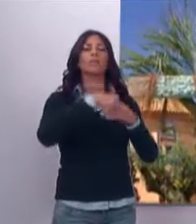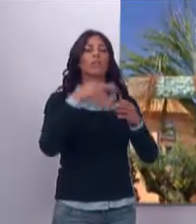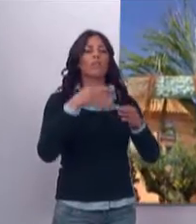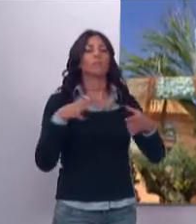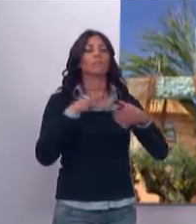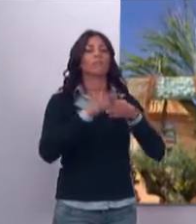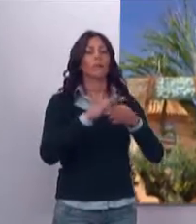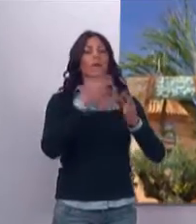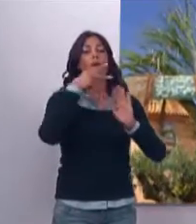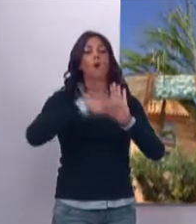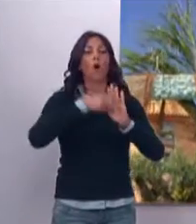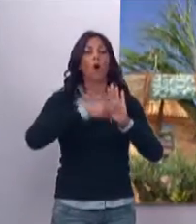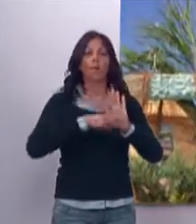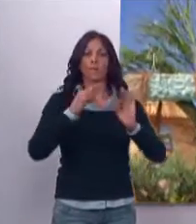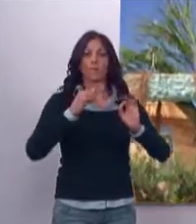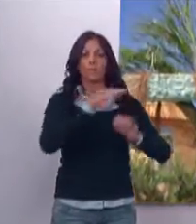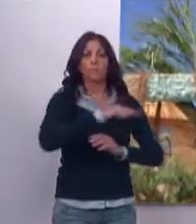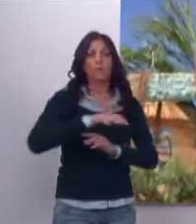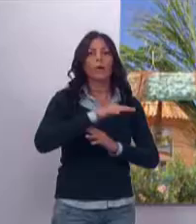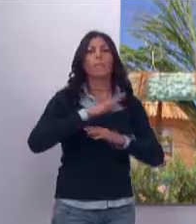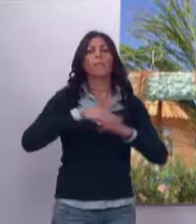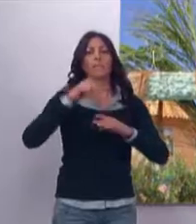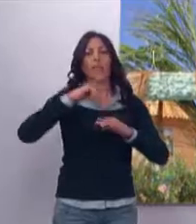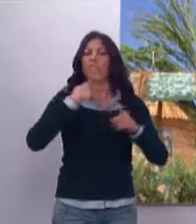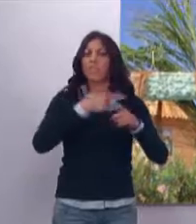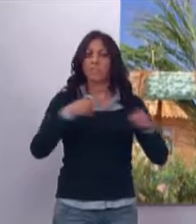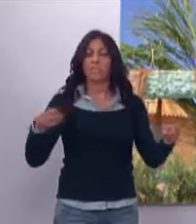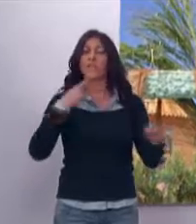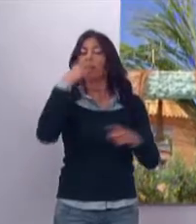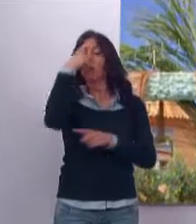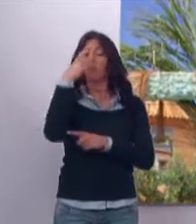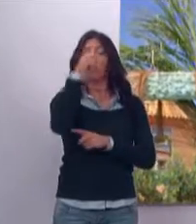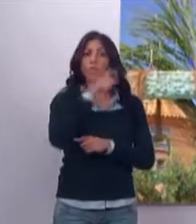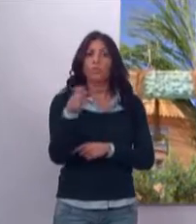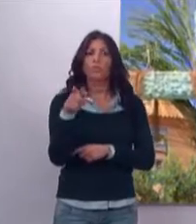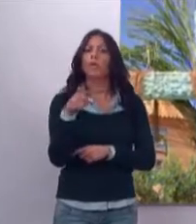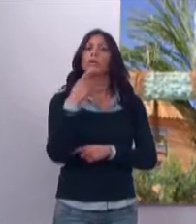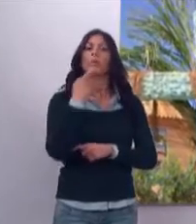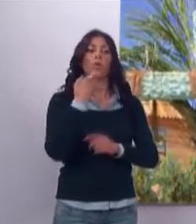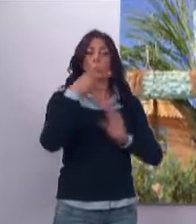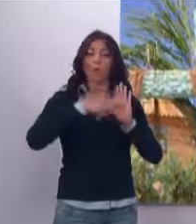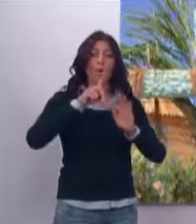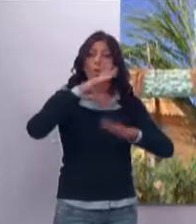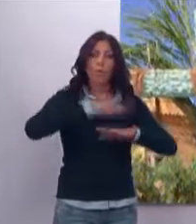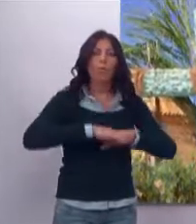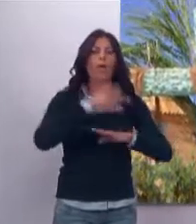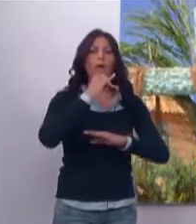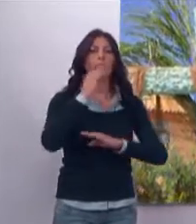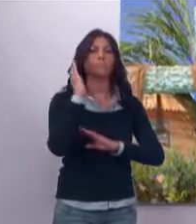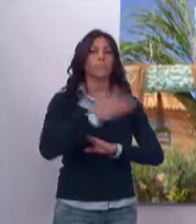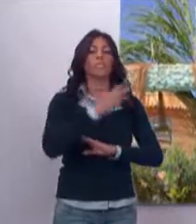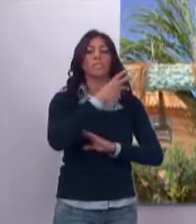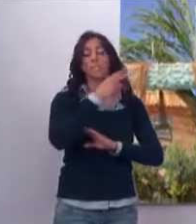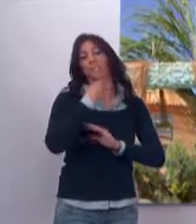viva dentro das normas de urbanidade compatibles con a diversión. Tambén recordo que todo aquel que non a cumpla habrá sanciones